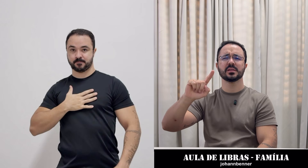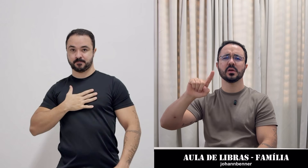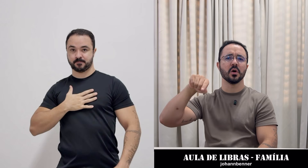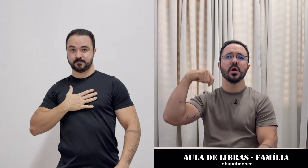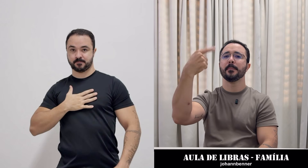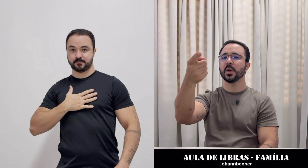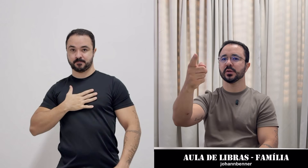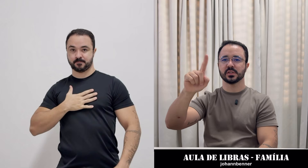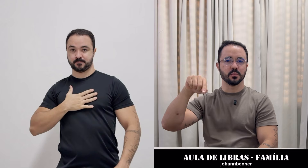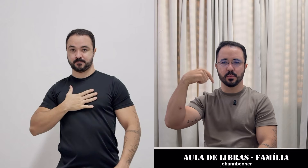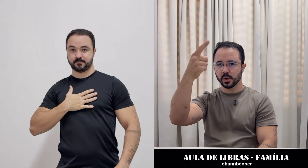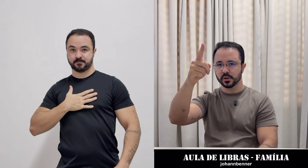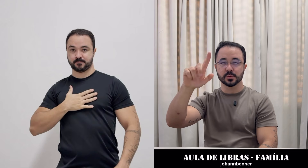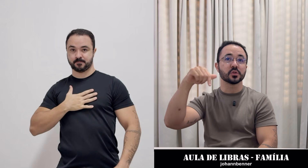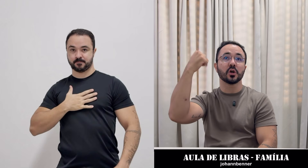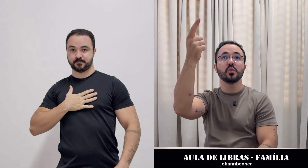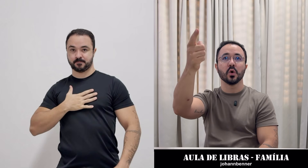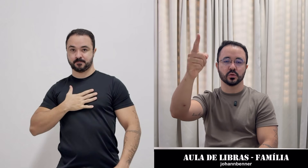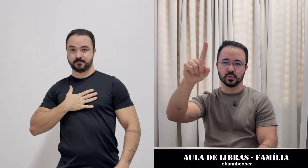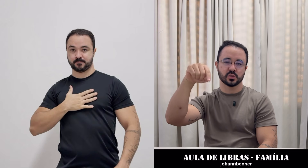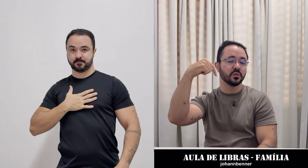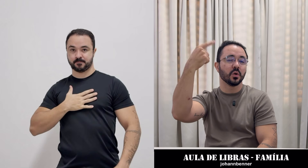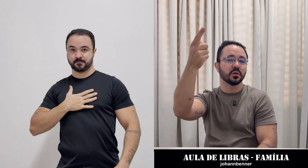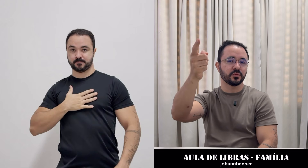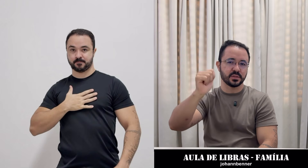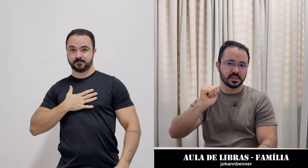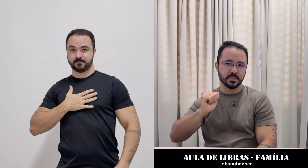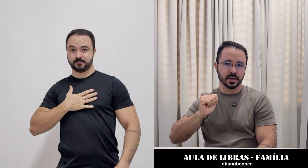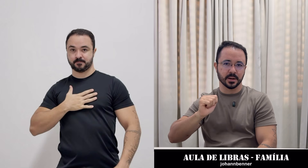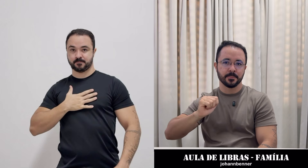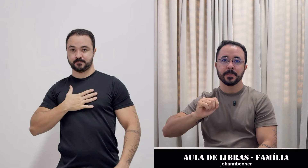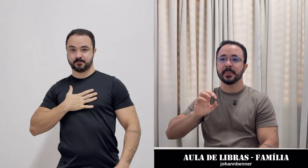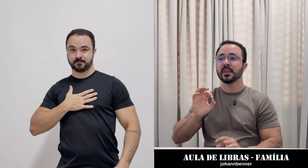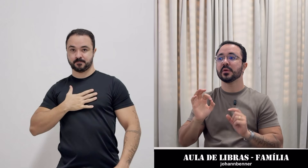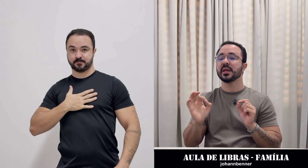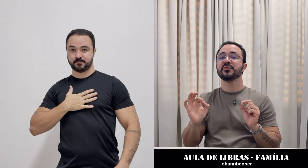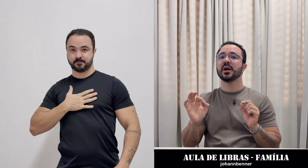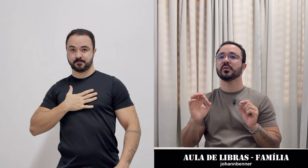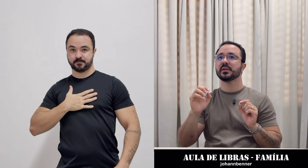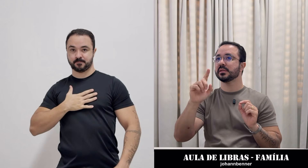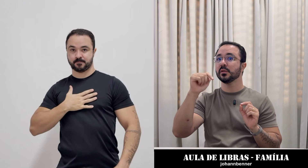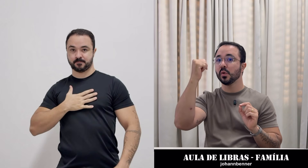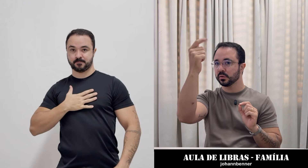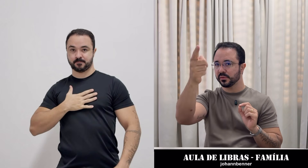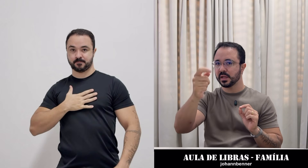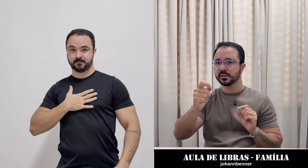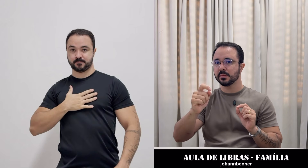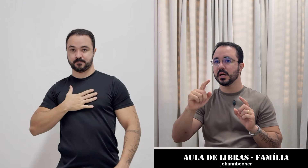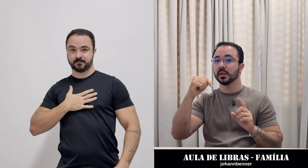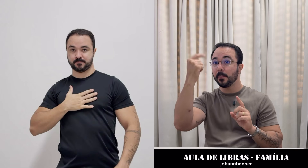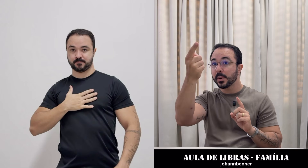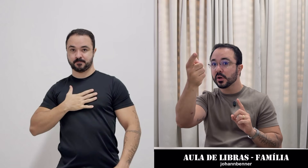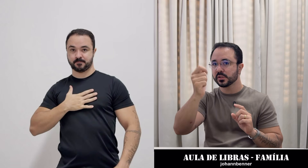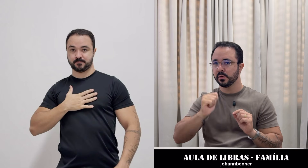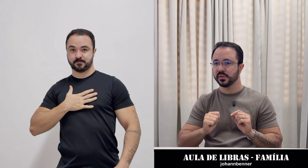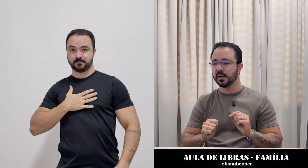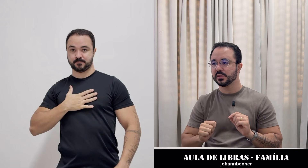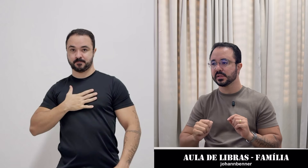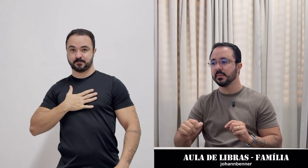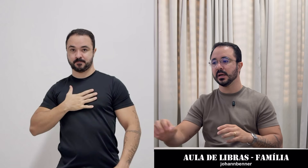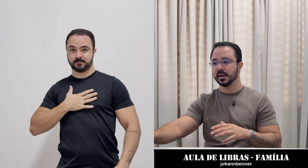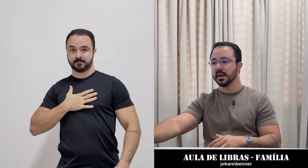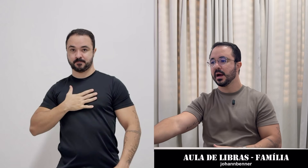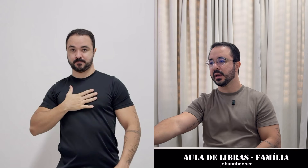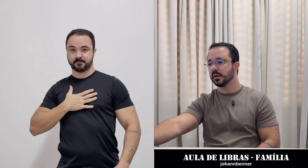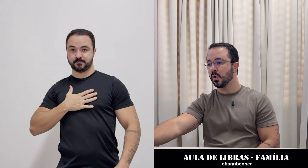então só assim, ó. Próximo, próximo, só no outro fim de semana. Então, o que vai acontecer no outro final de semana? No próximo final